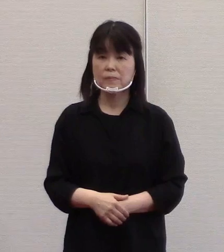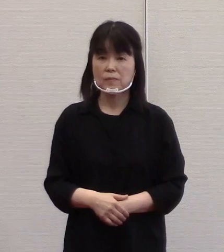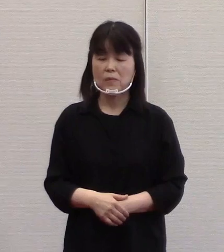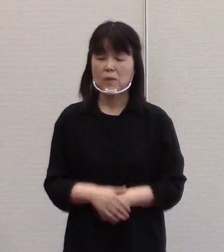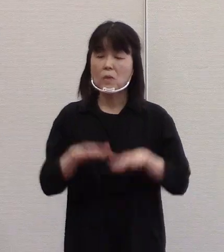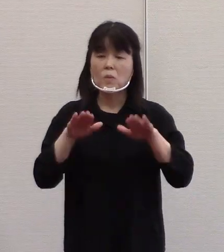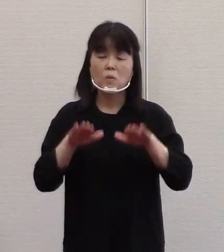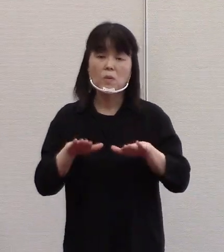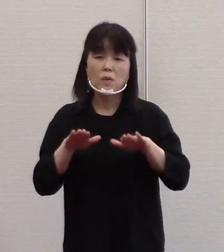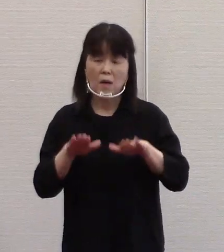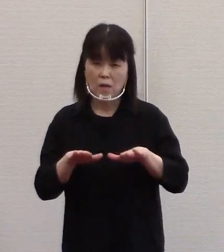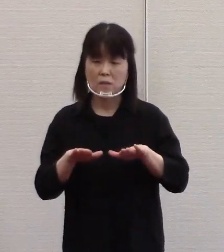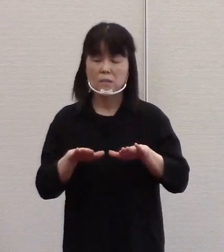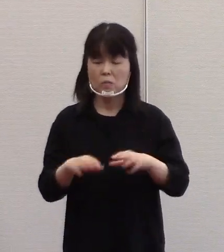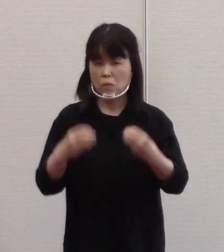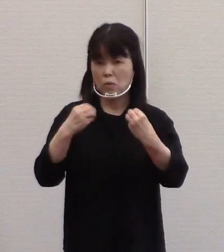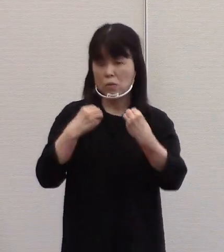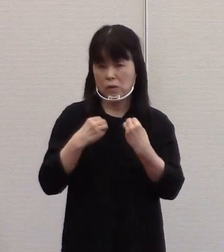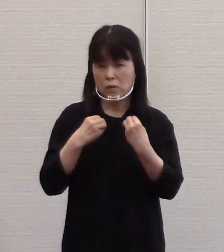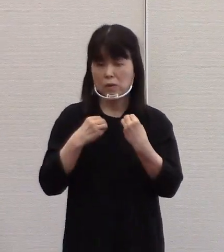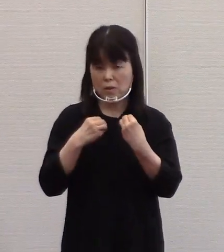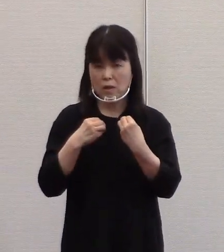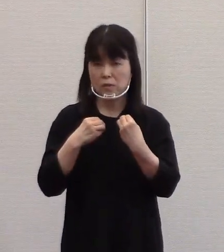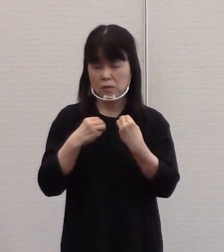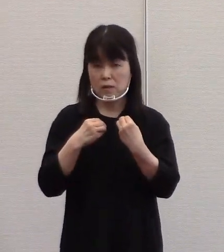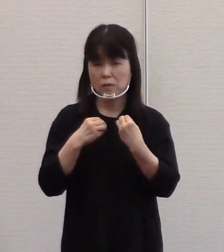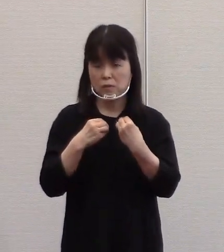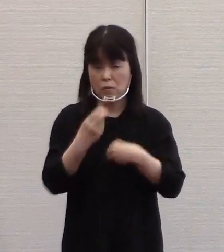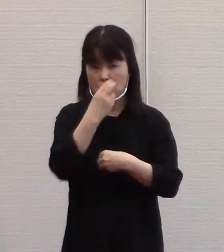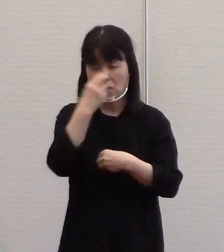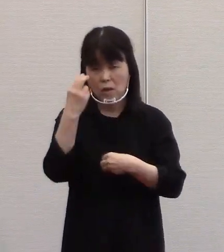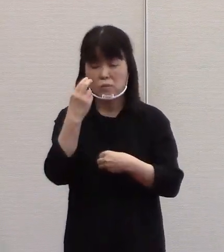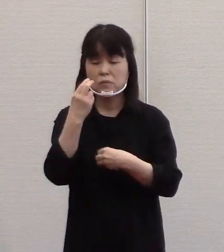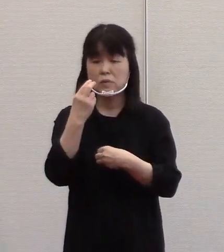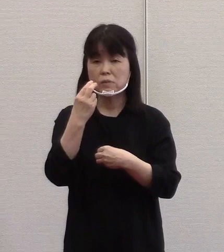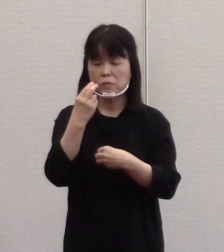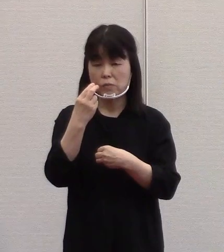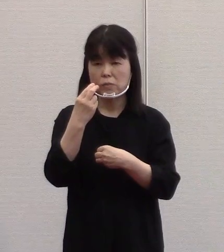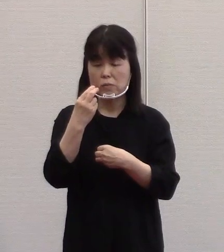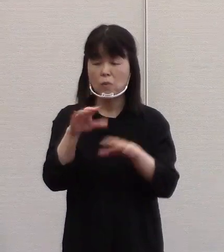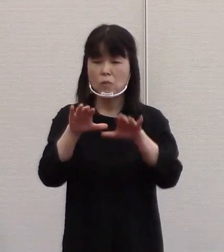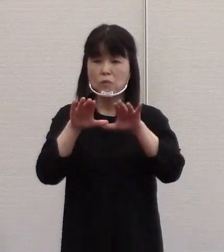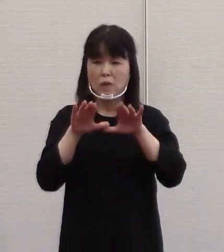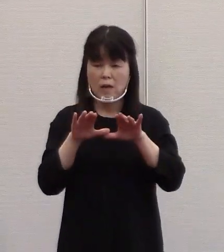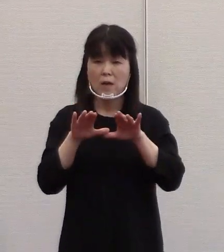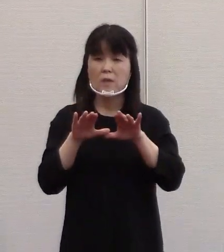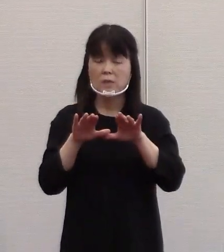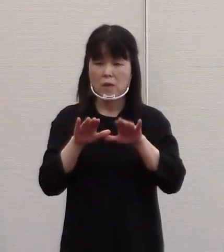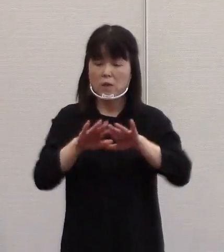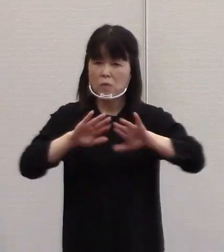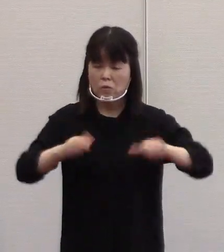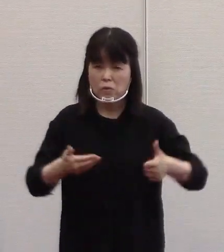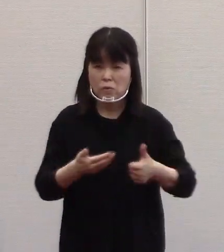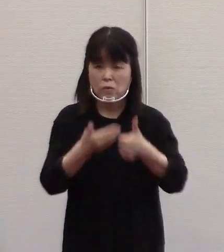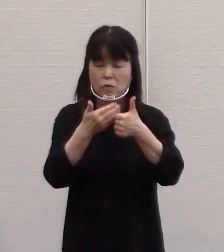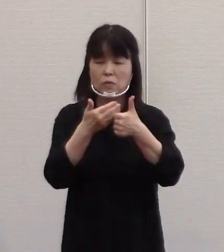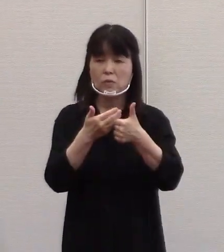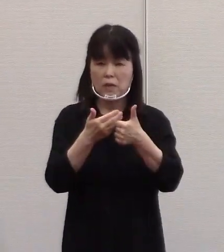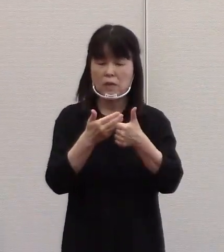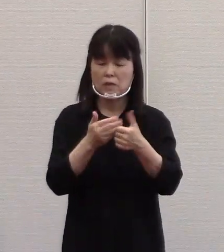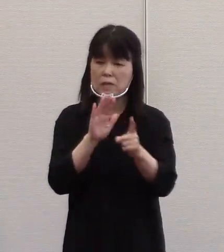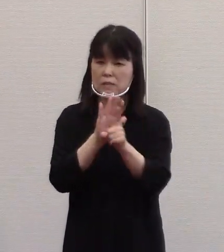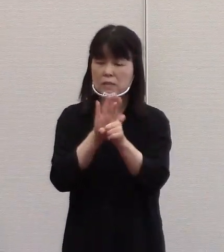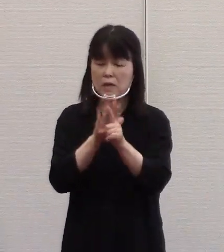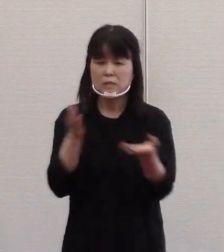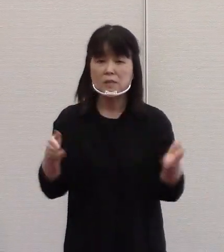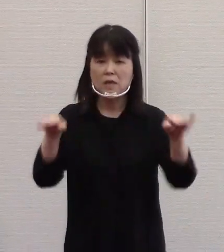今回の感染症確認ということを受けて、子育て支援施設の対応について